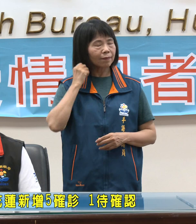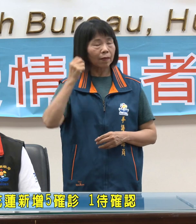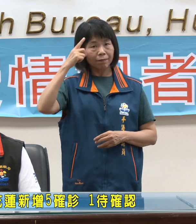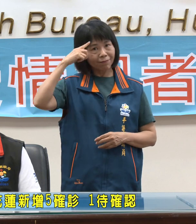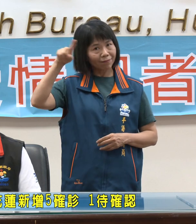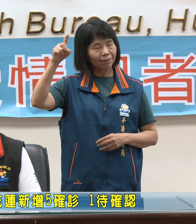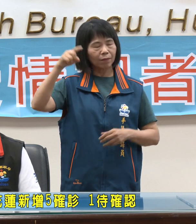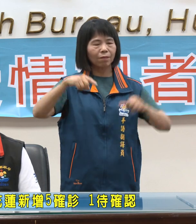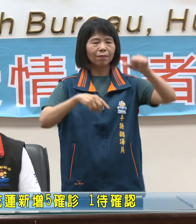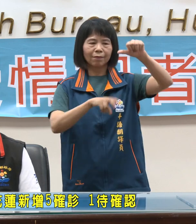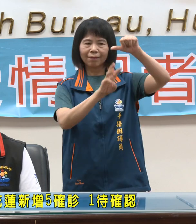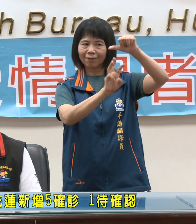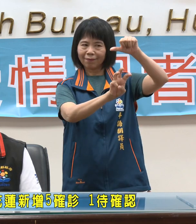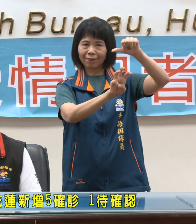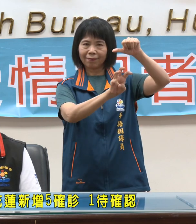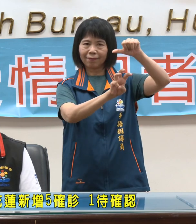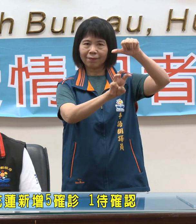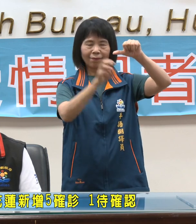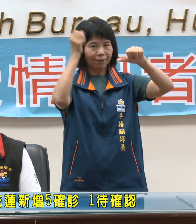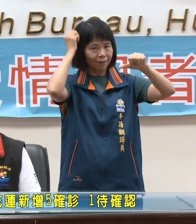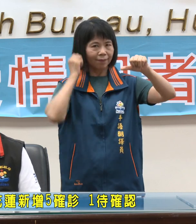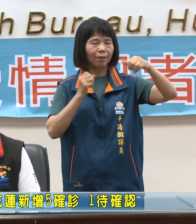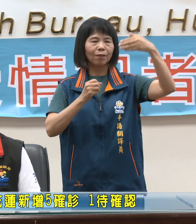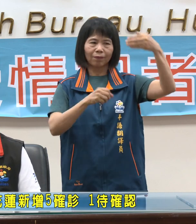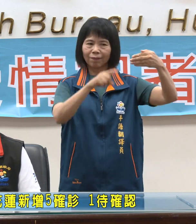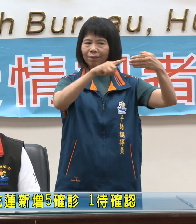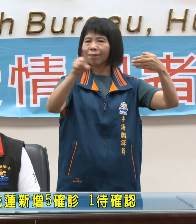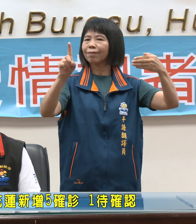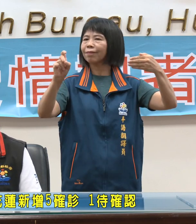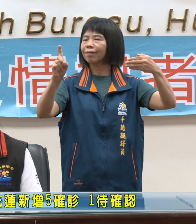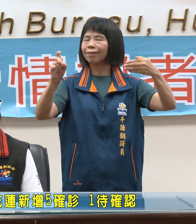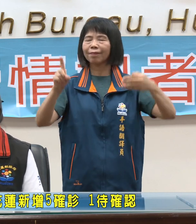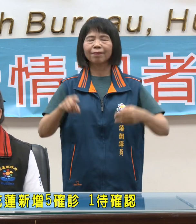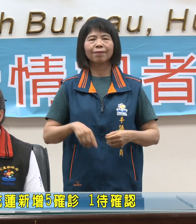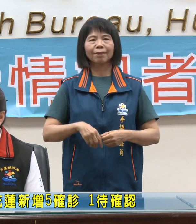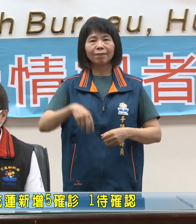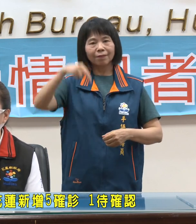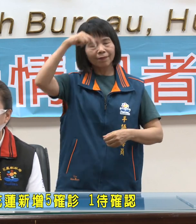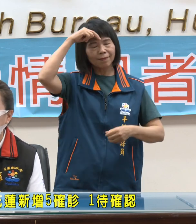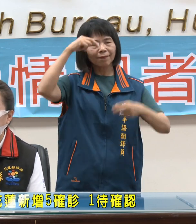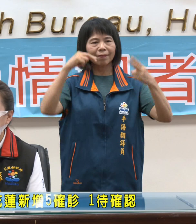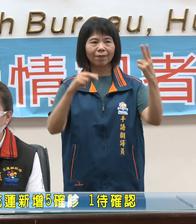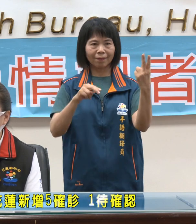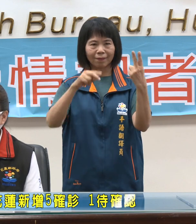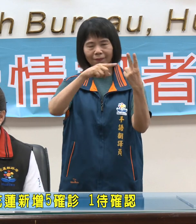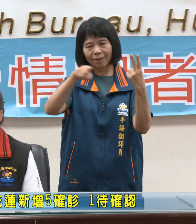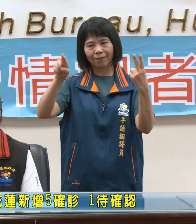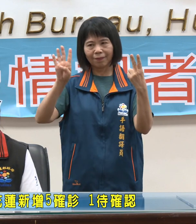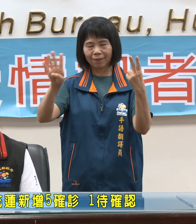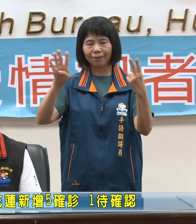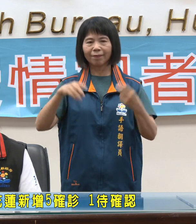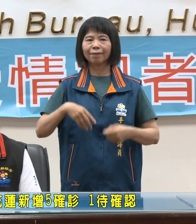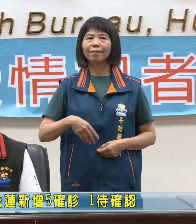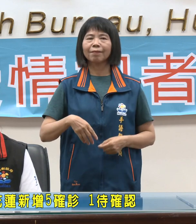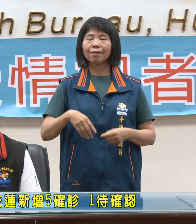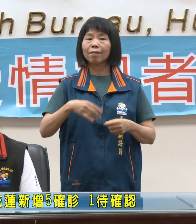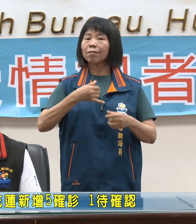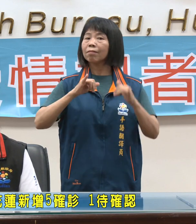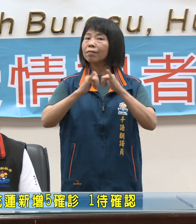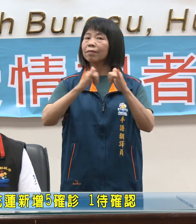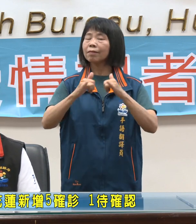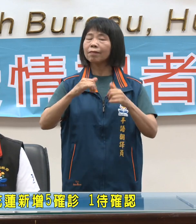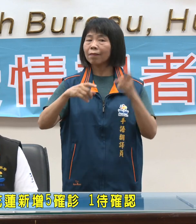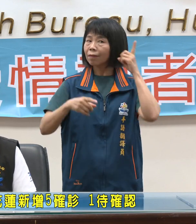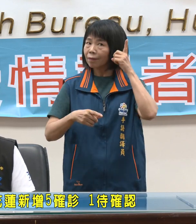天5月30日上午9点到11点，下午2点到4点，请民众携带笔、